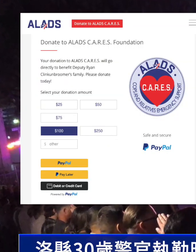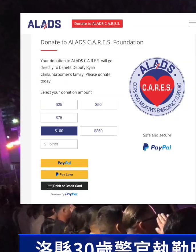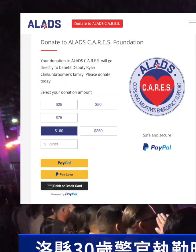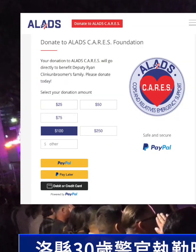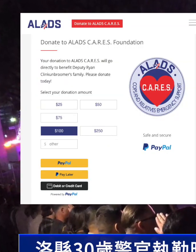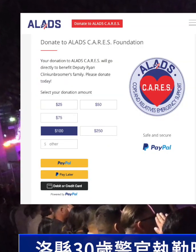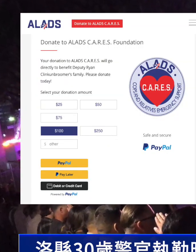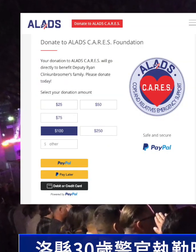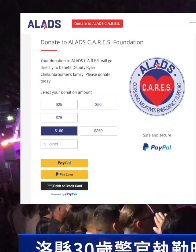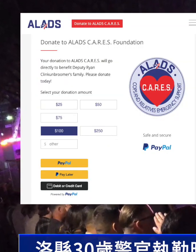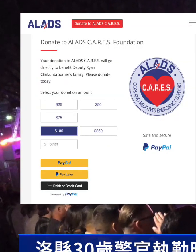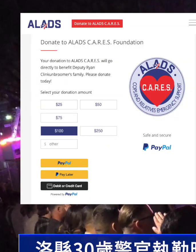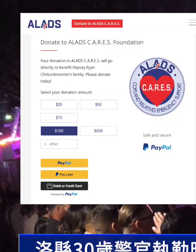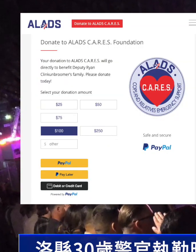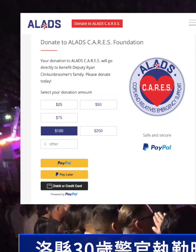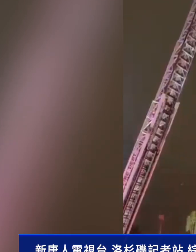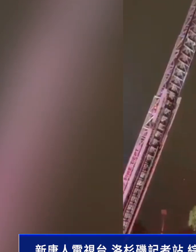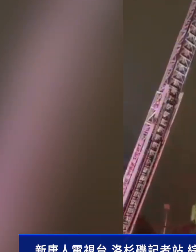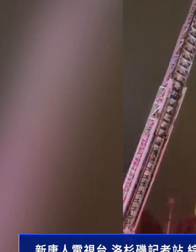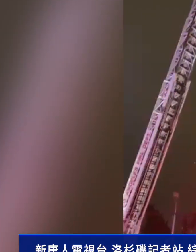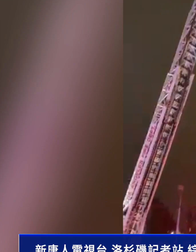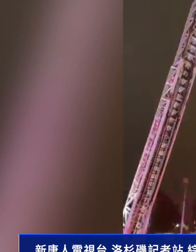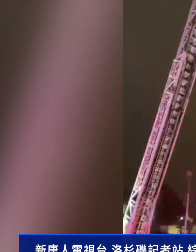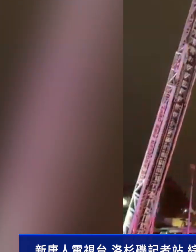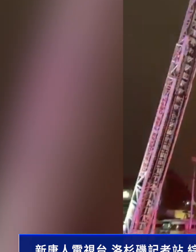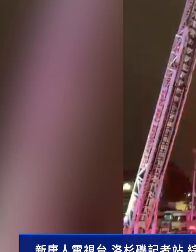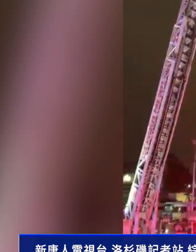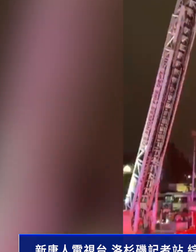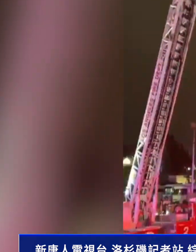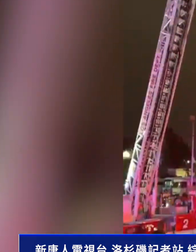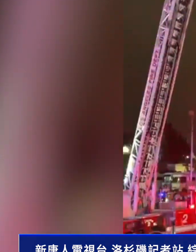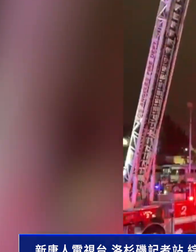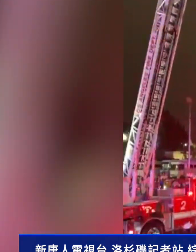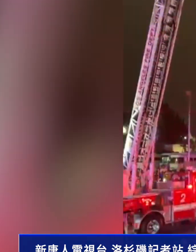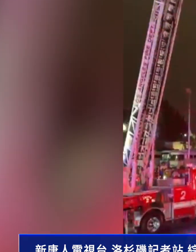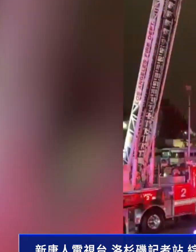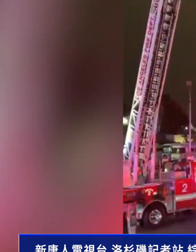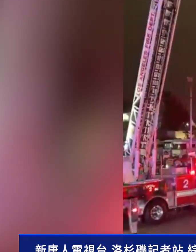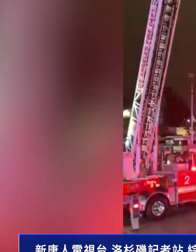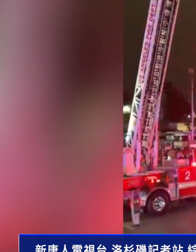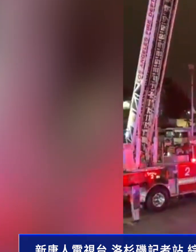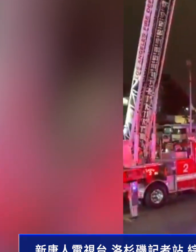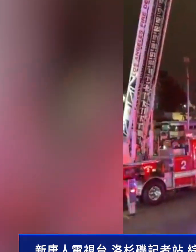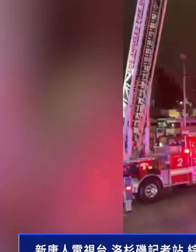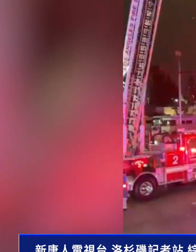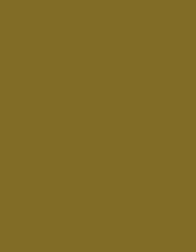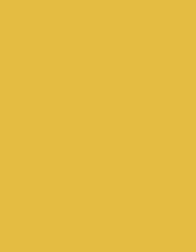默的家属渡过难关。新唐人电视台洛杉矶记者站综合报道。